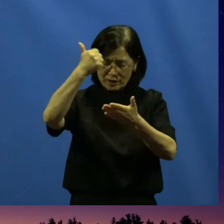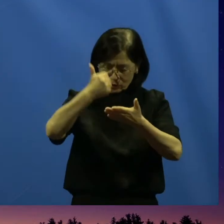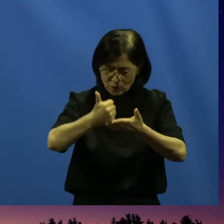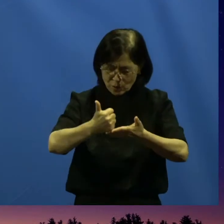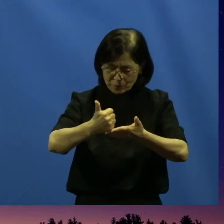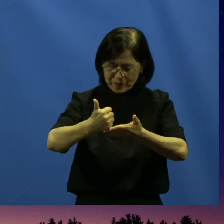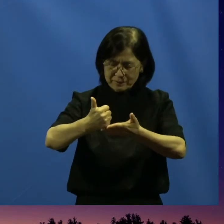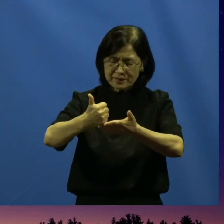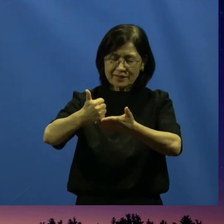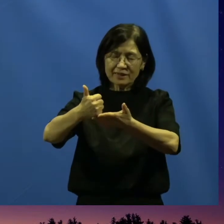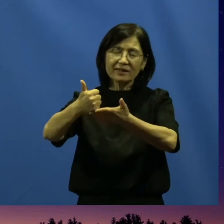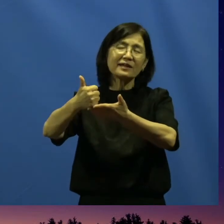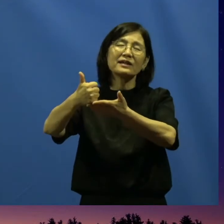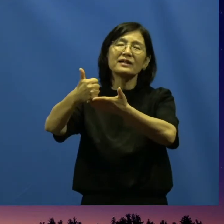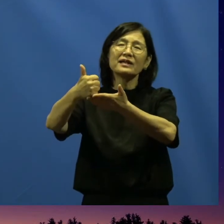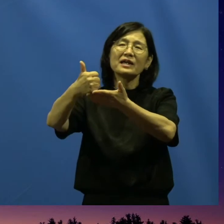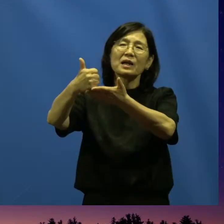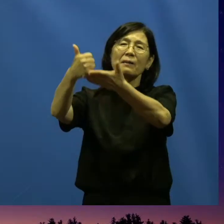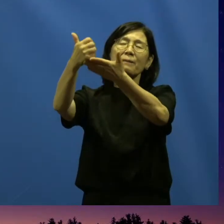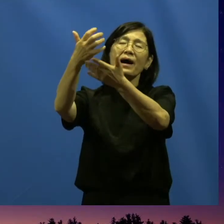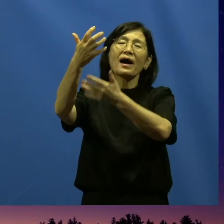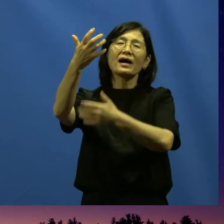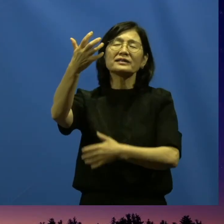주가 높임을